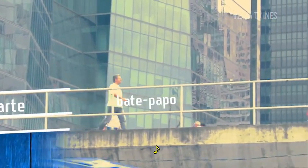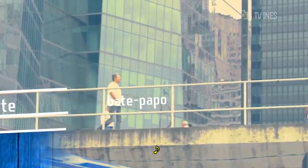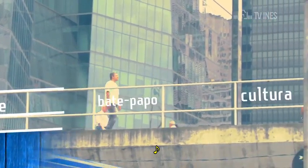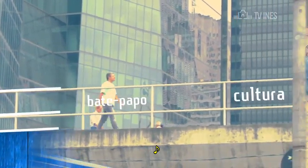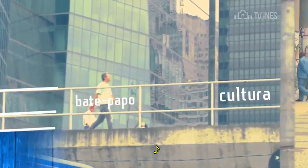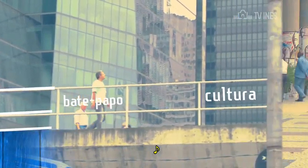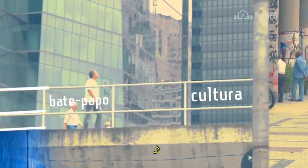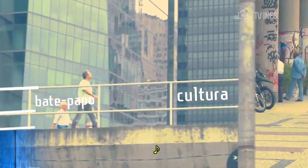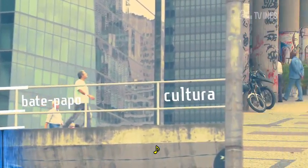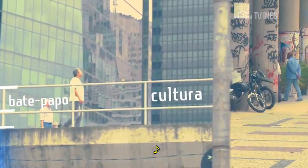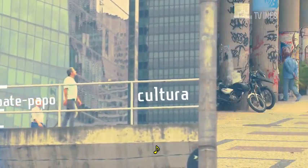E